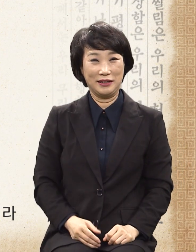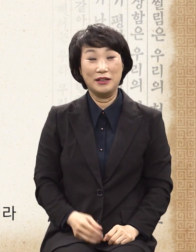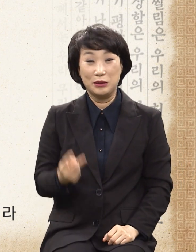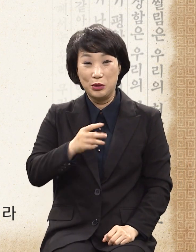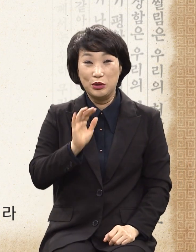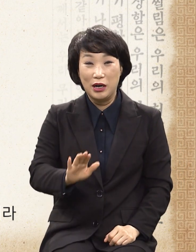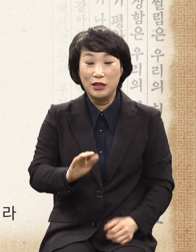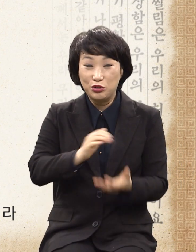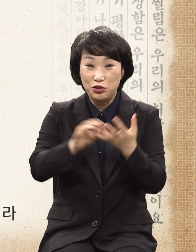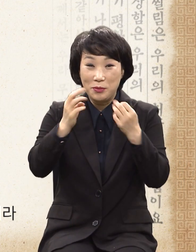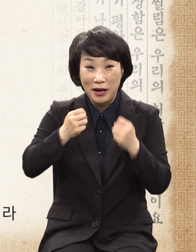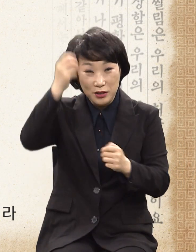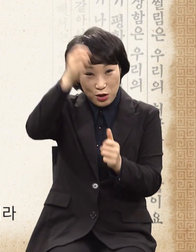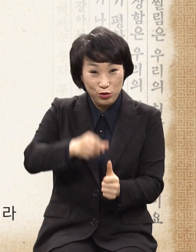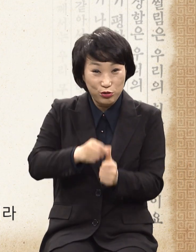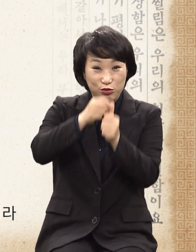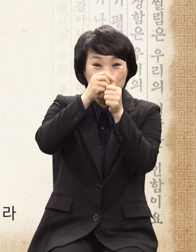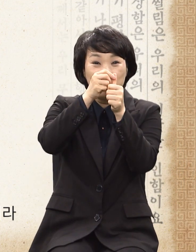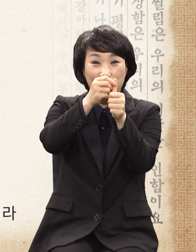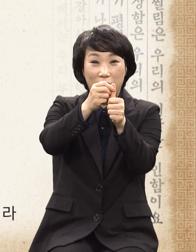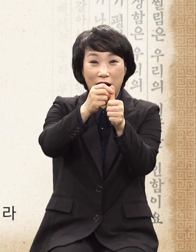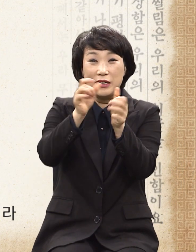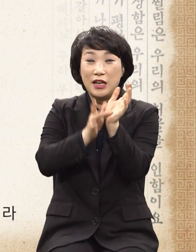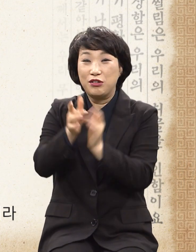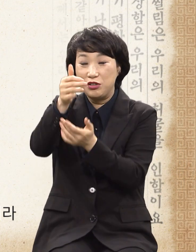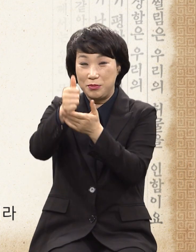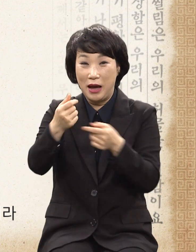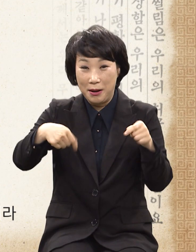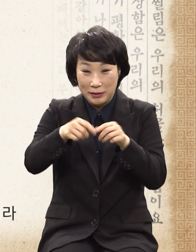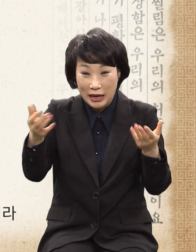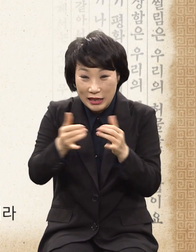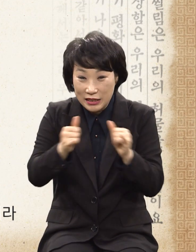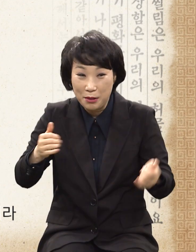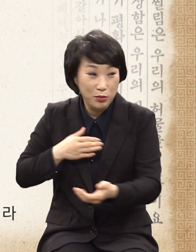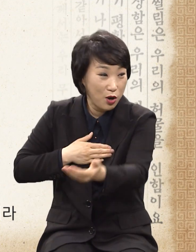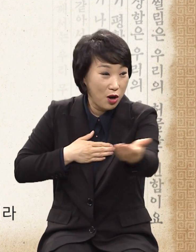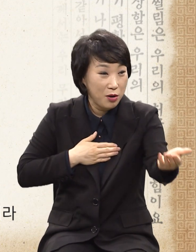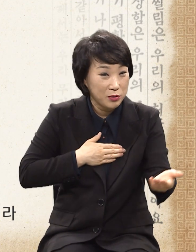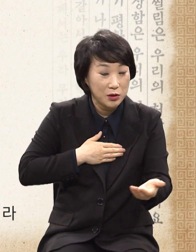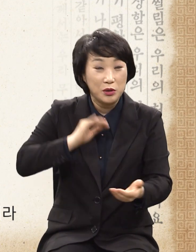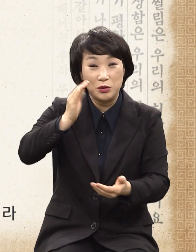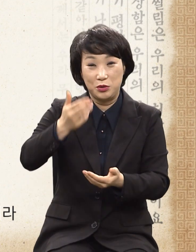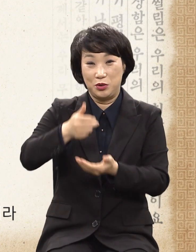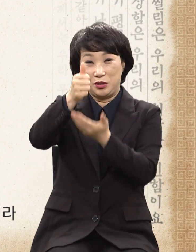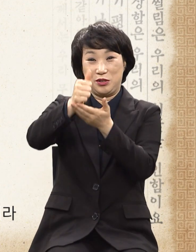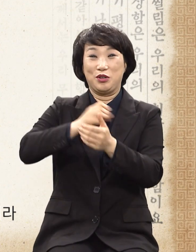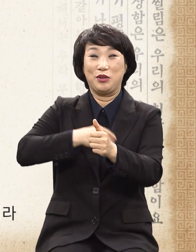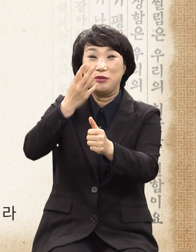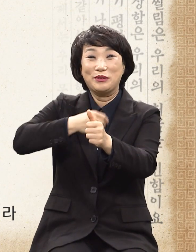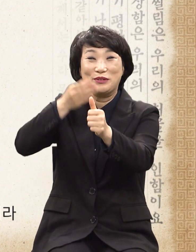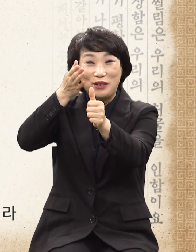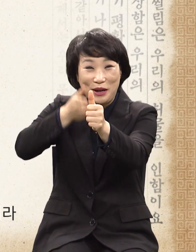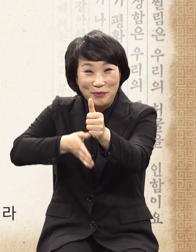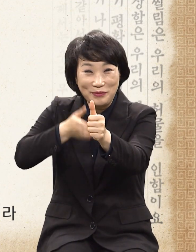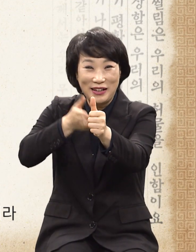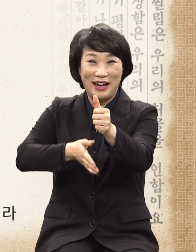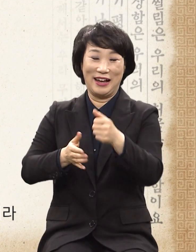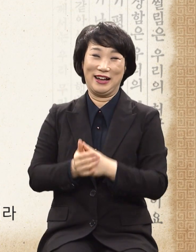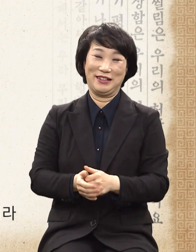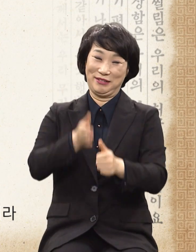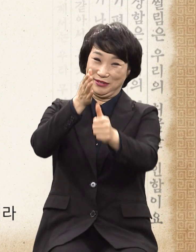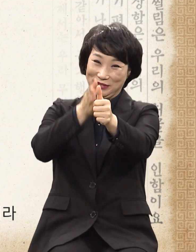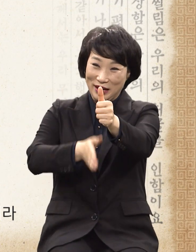그리고 수많은 영혼 살리는 예수의 동역자가 되기를 주님의 이름으로